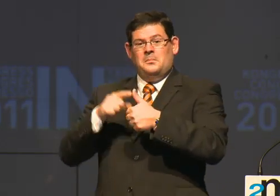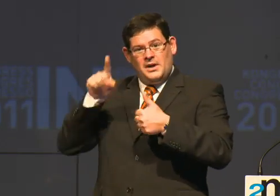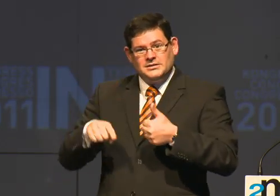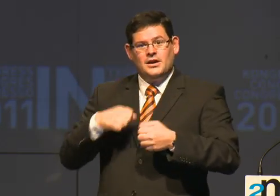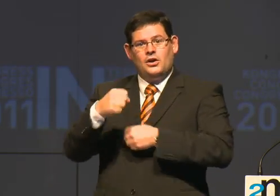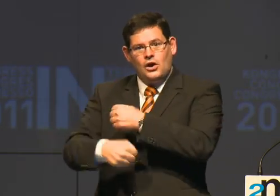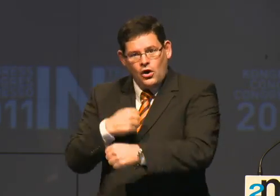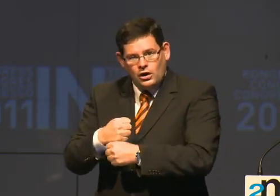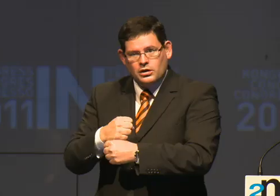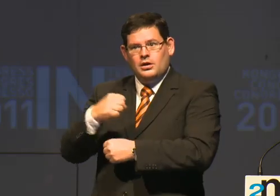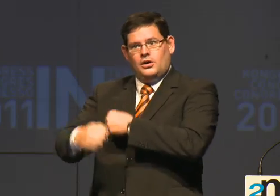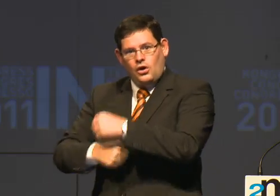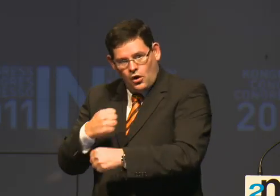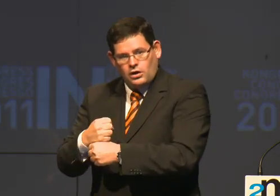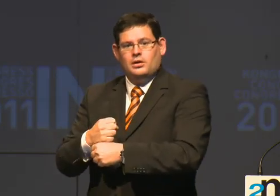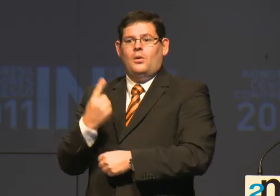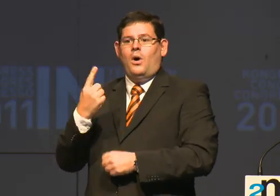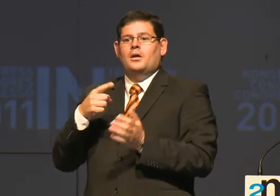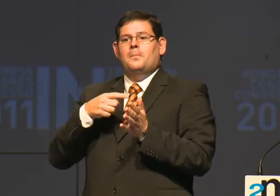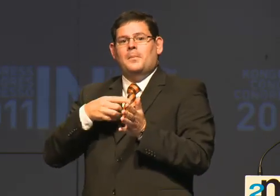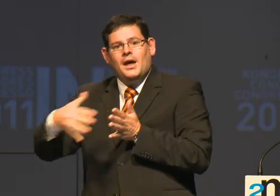Et si on veut arriver à cet objectif-là,